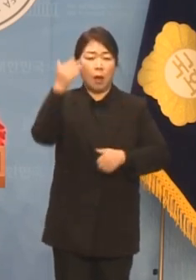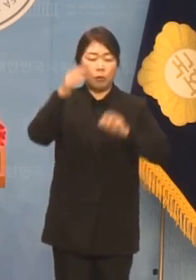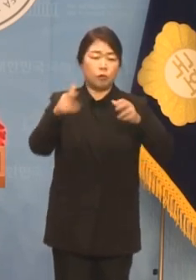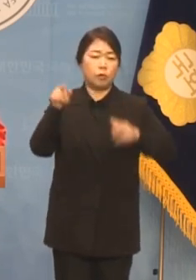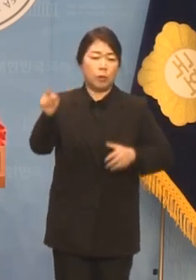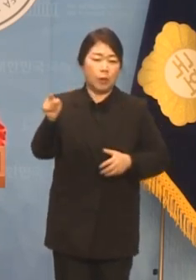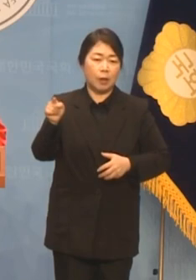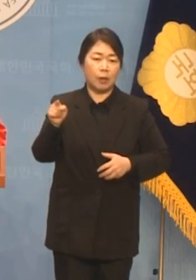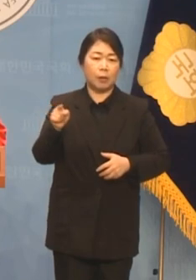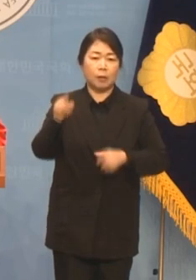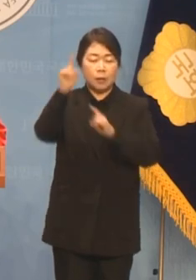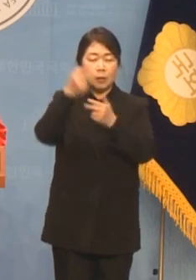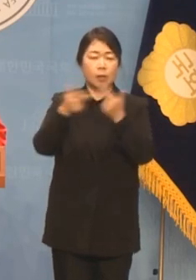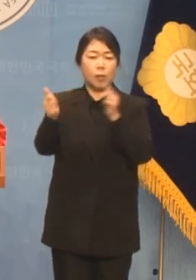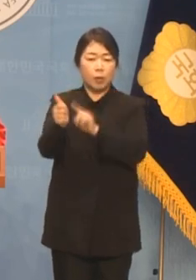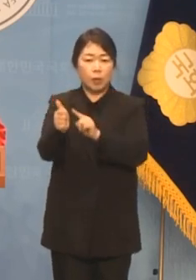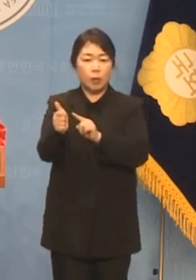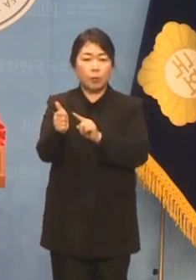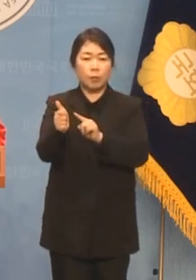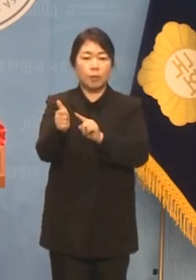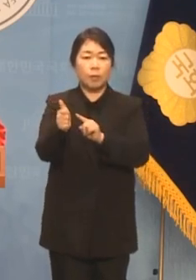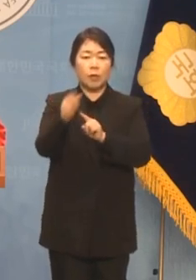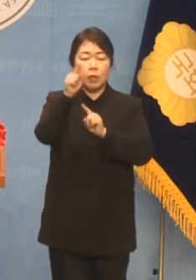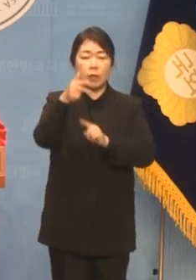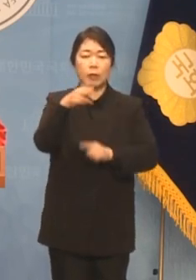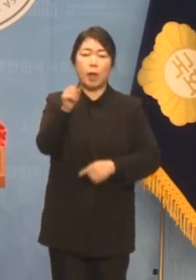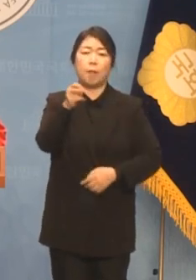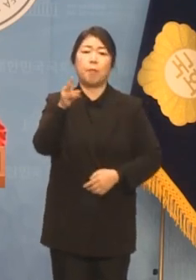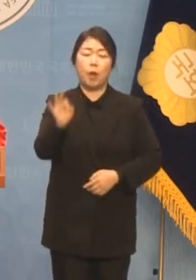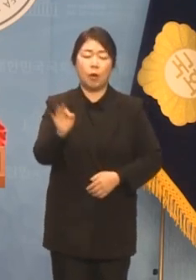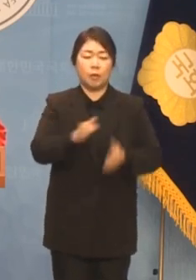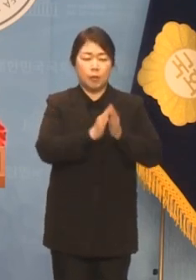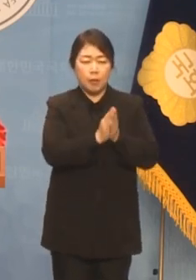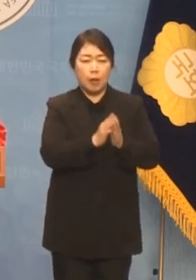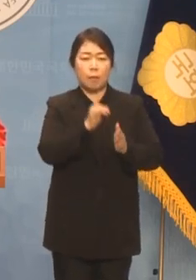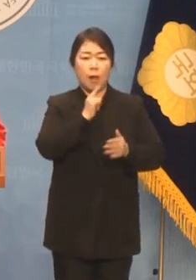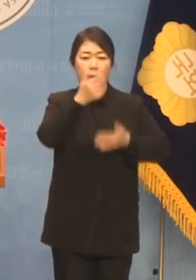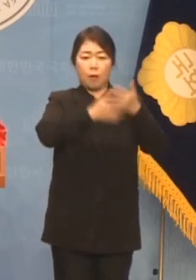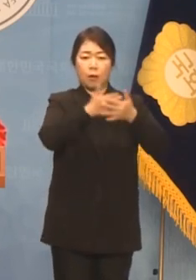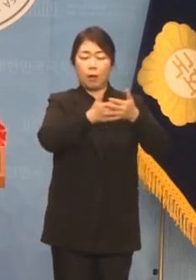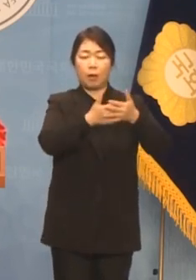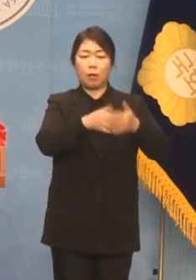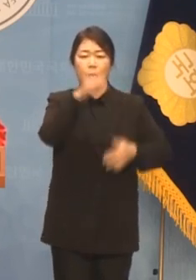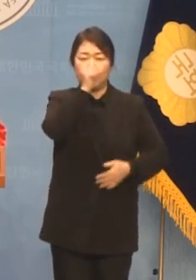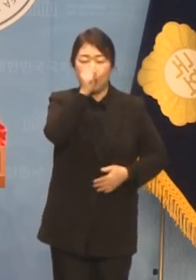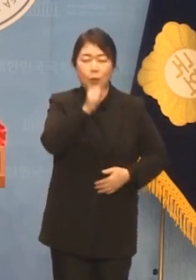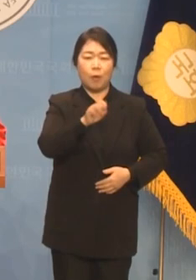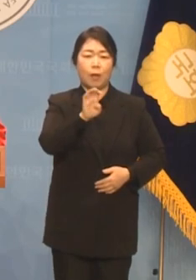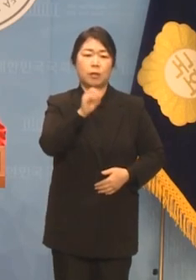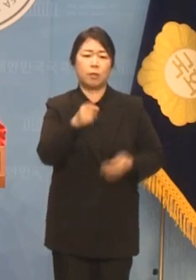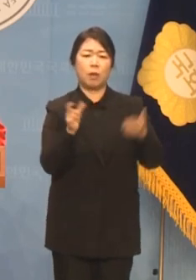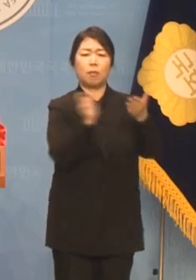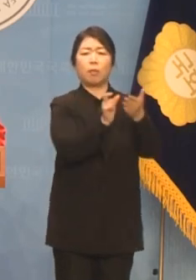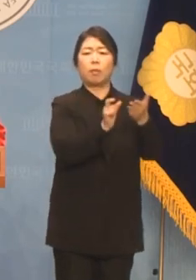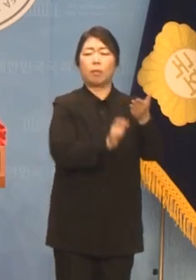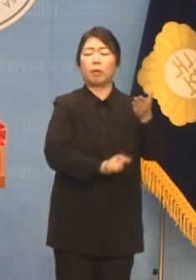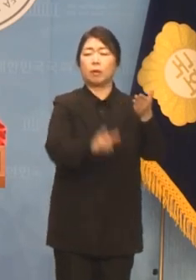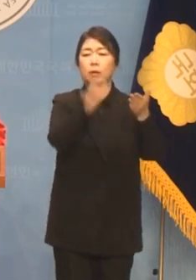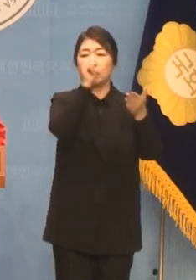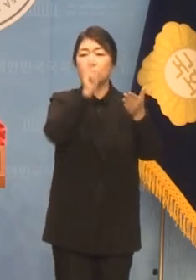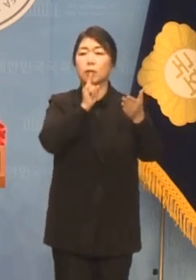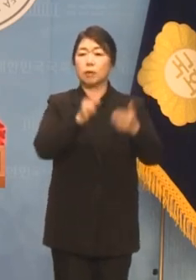필하고 있고 리짜이밍 이대표의 시시 바른 영상은 좋아요 40만 개를 받았다고